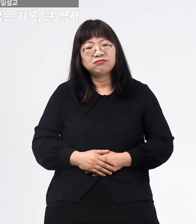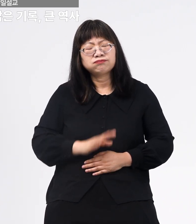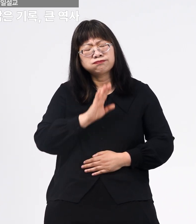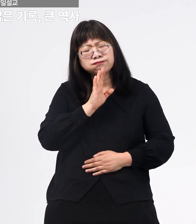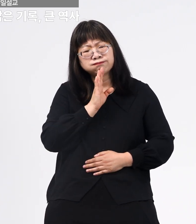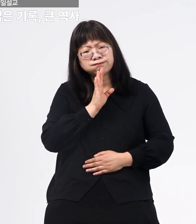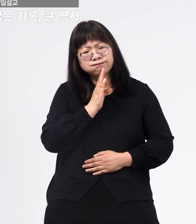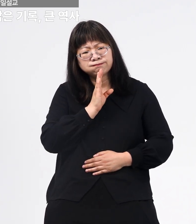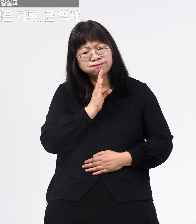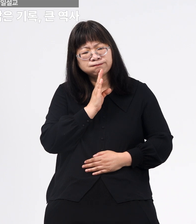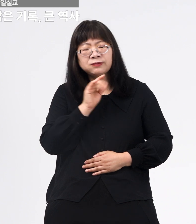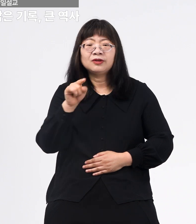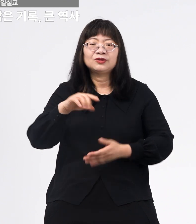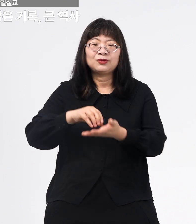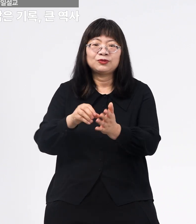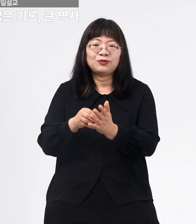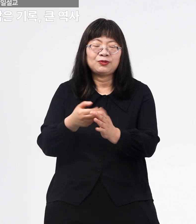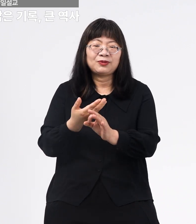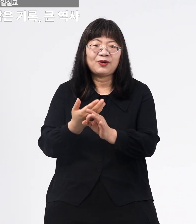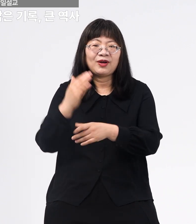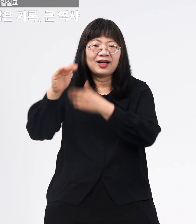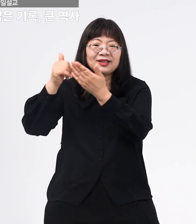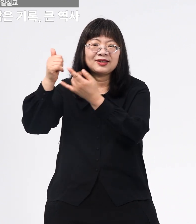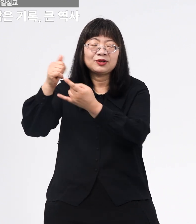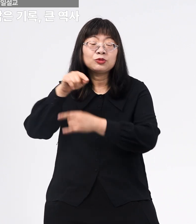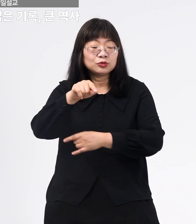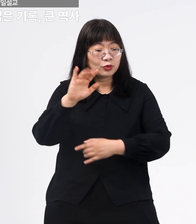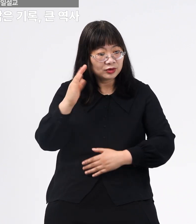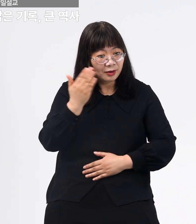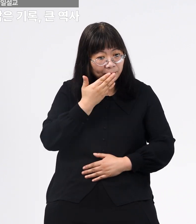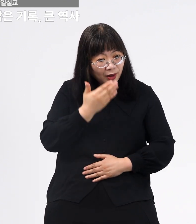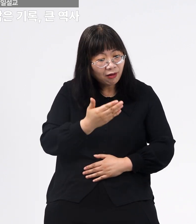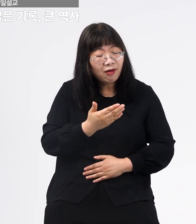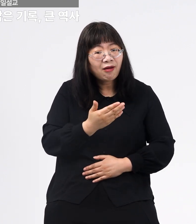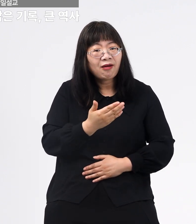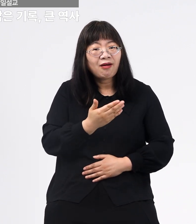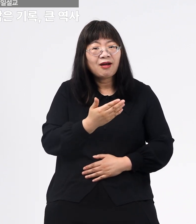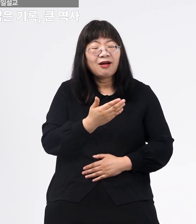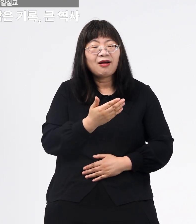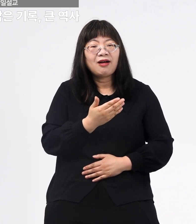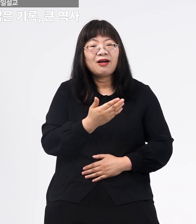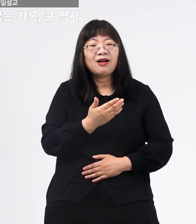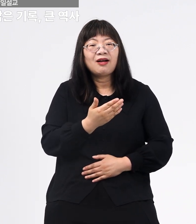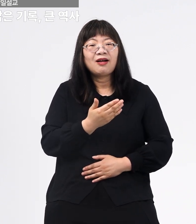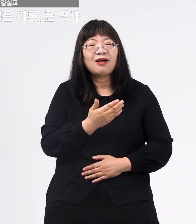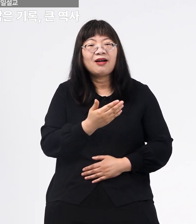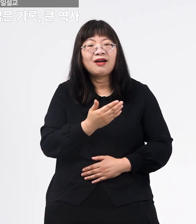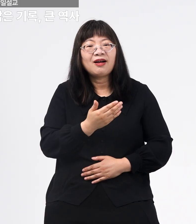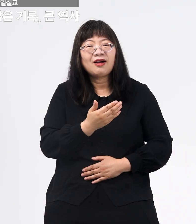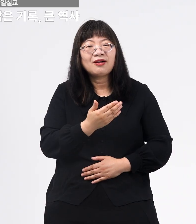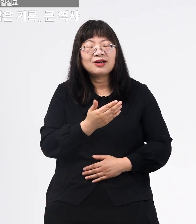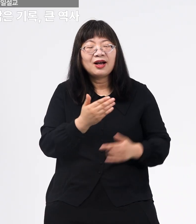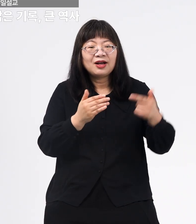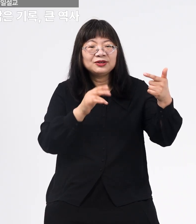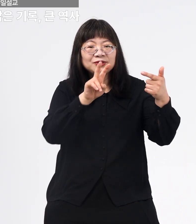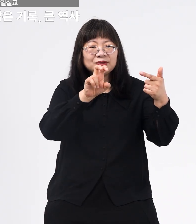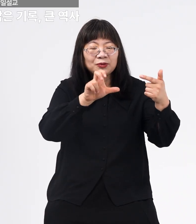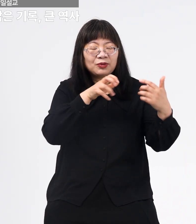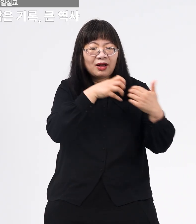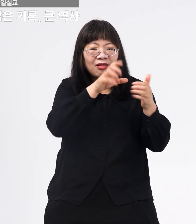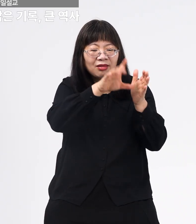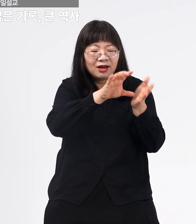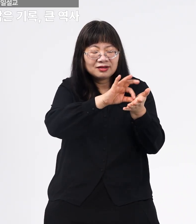이 정도 되면 하나님께서 알아서 야, 그거 가지고 되겠냐? 6.25 때 쓰던 M1 소총이라도 들고